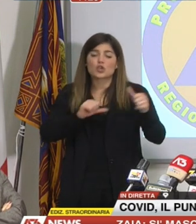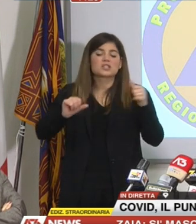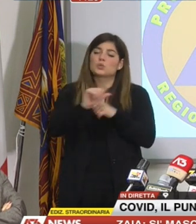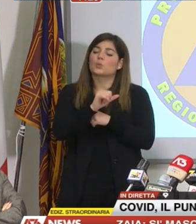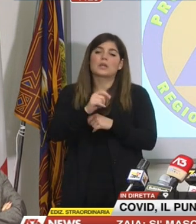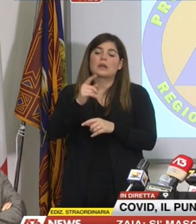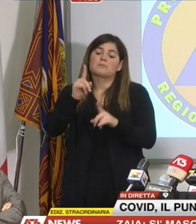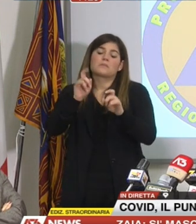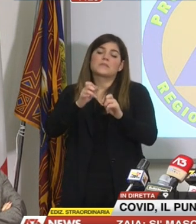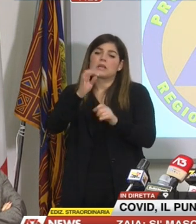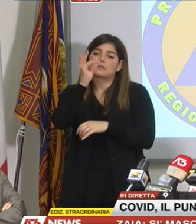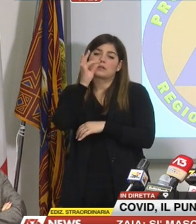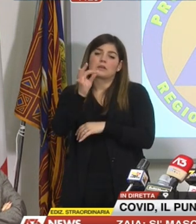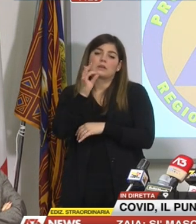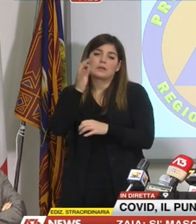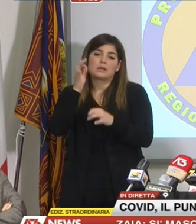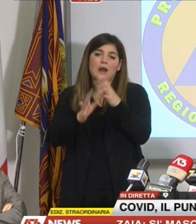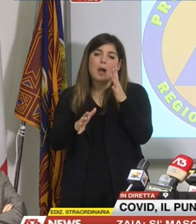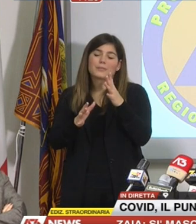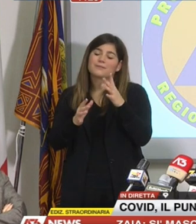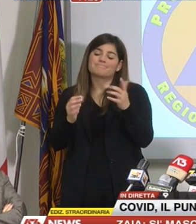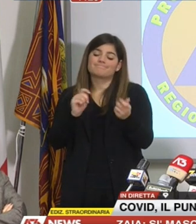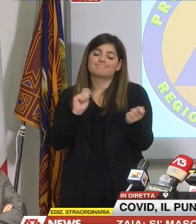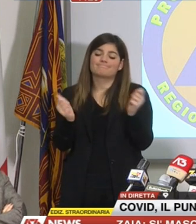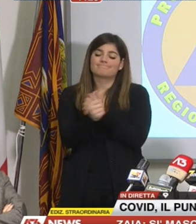rapidi con i molecolari. Non ce la facciamo.